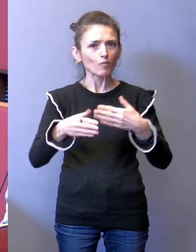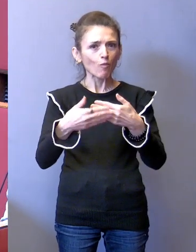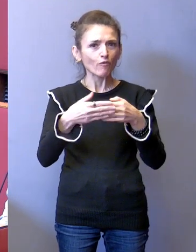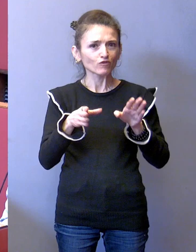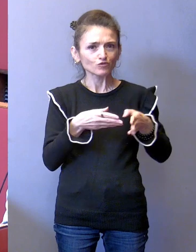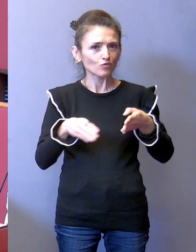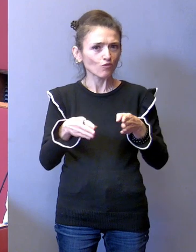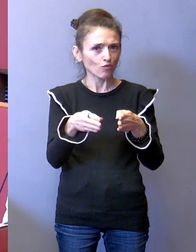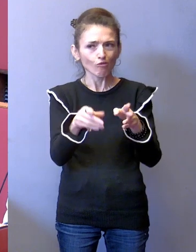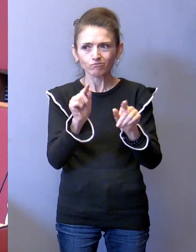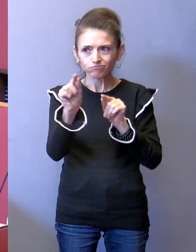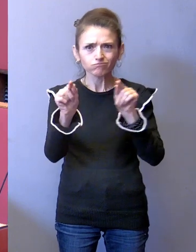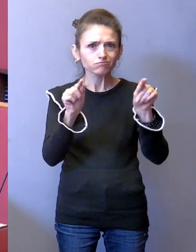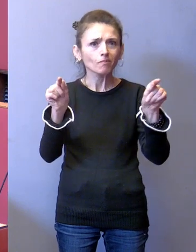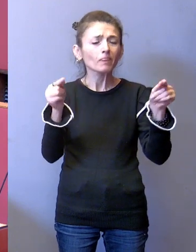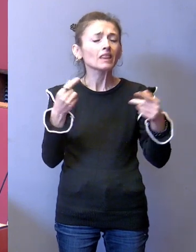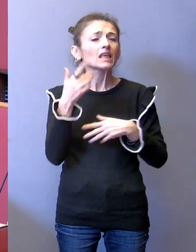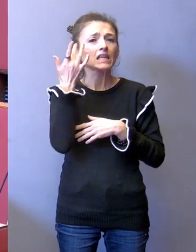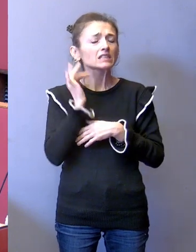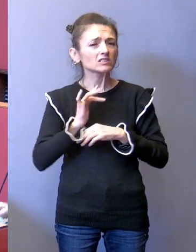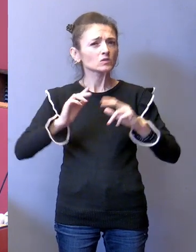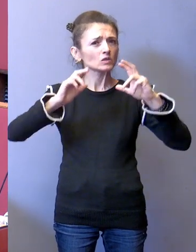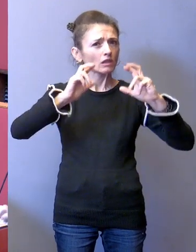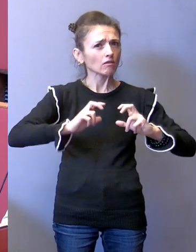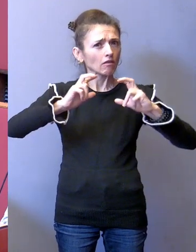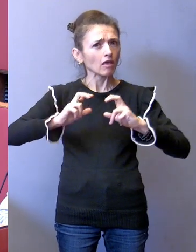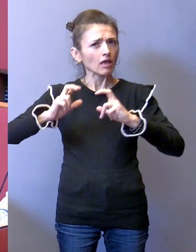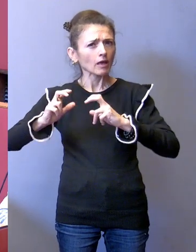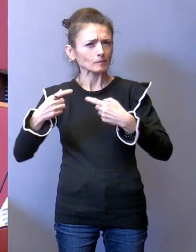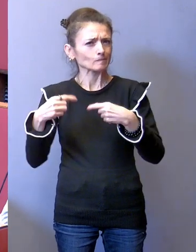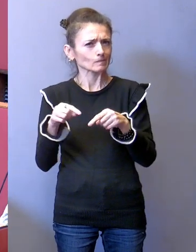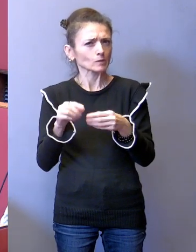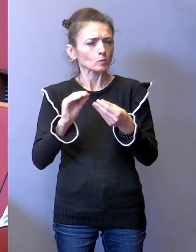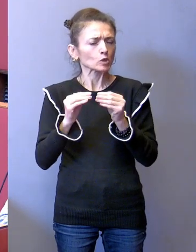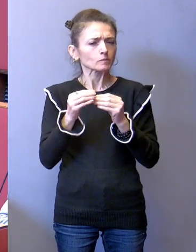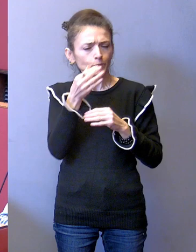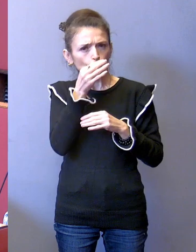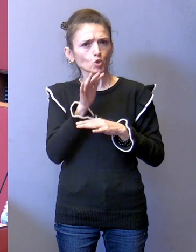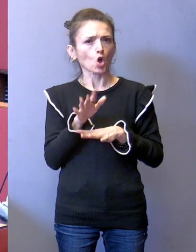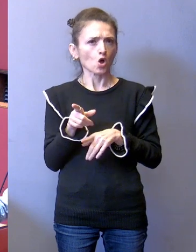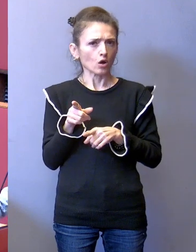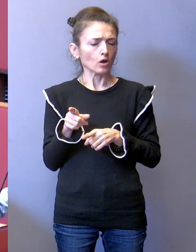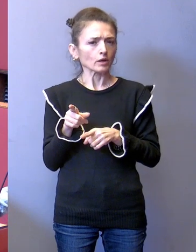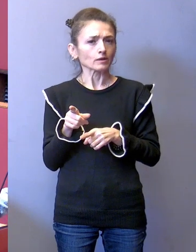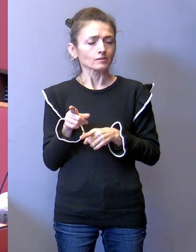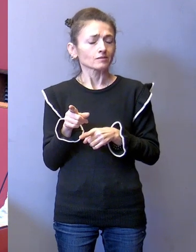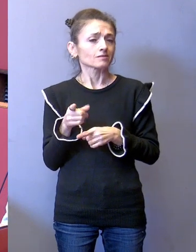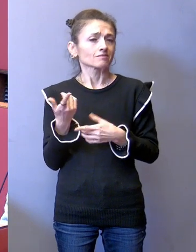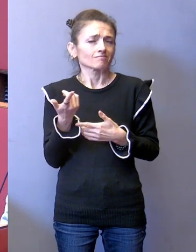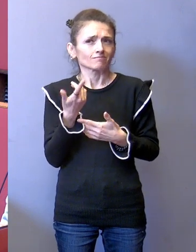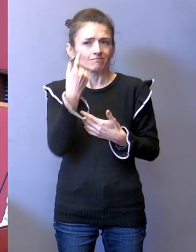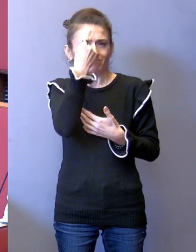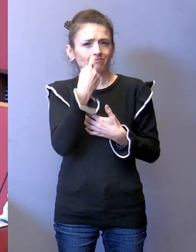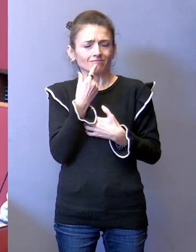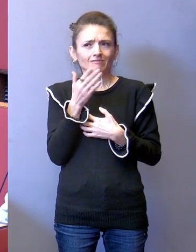e quindi purtroppo c'è il rischio che con le loro deiezioni abbiamo anche un problema di questo tipo e quindi un problema anche di odore E quindi Ma una mancanza di